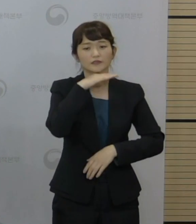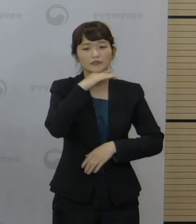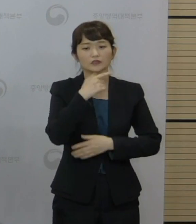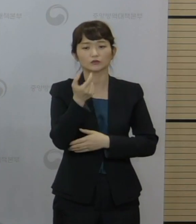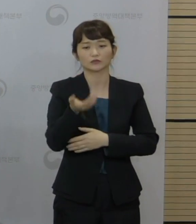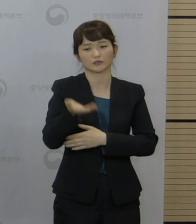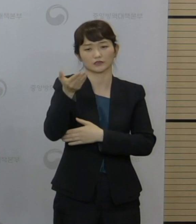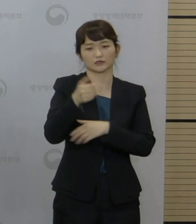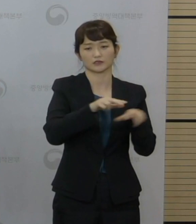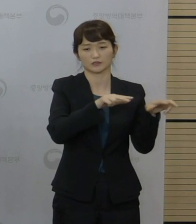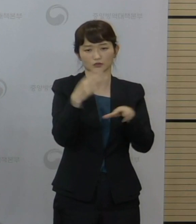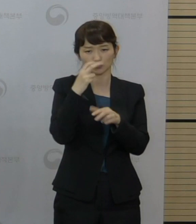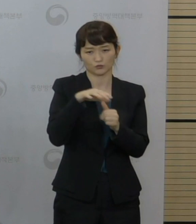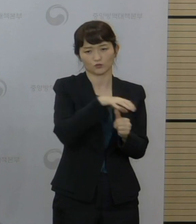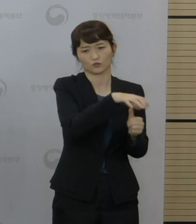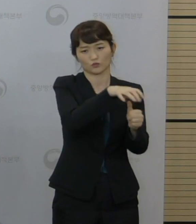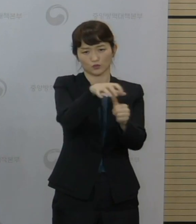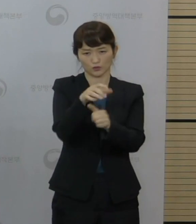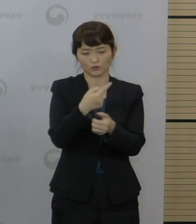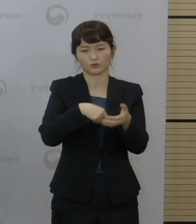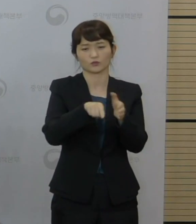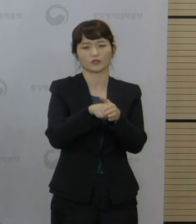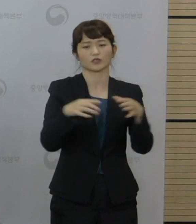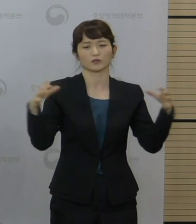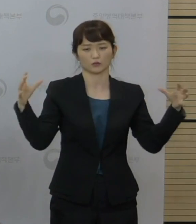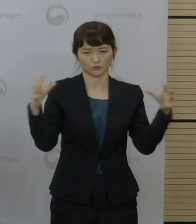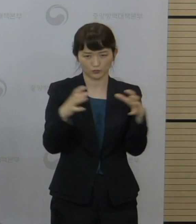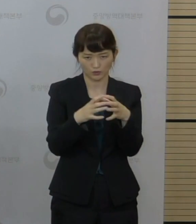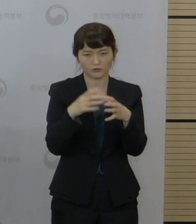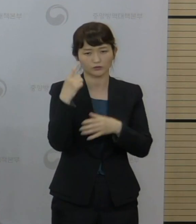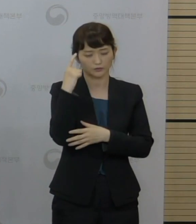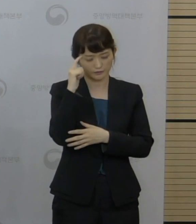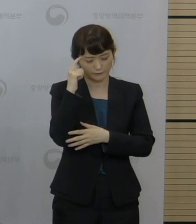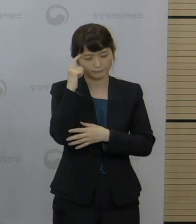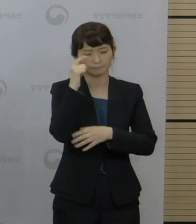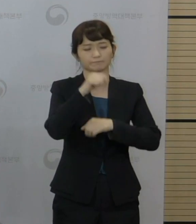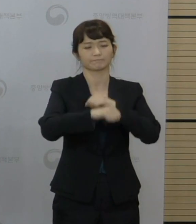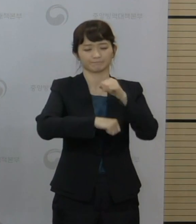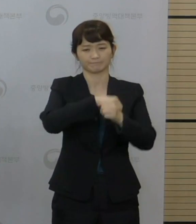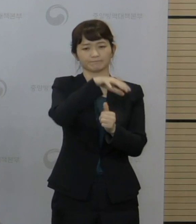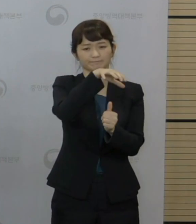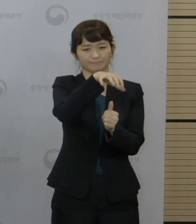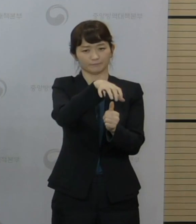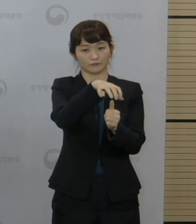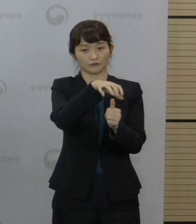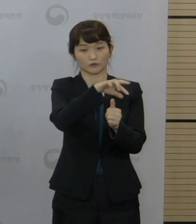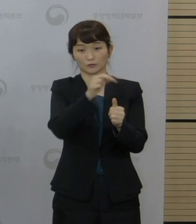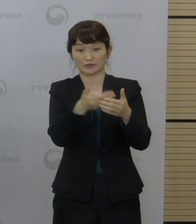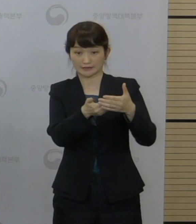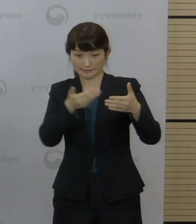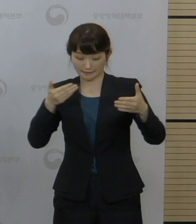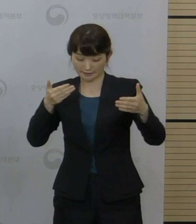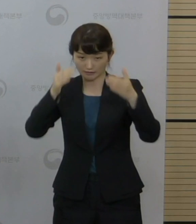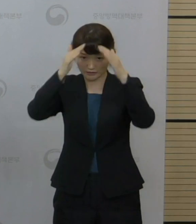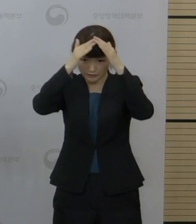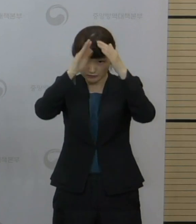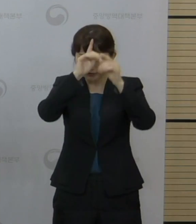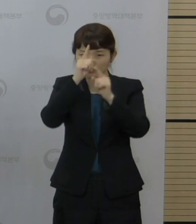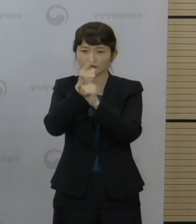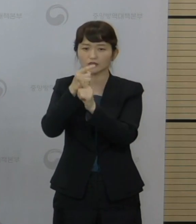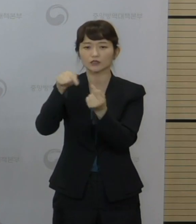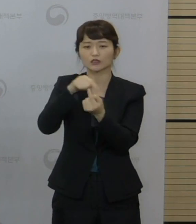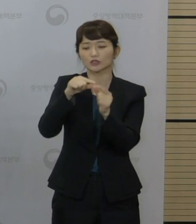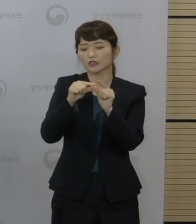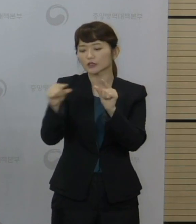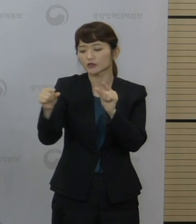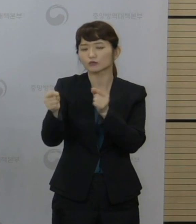위한 패스트트랙 도입 등을 종합적으로 고려하여 자율격리 전환 전까지 재택치료 운영을